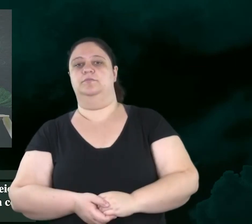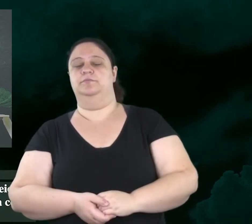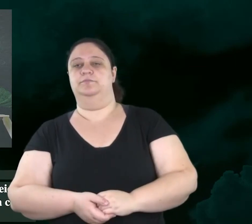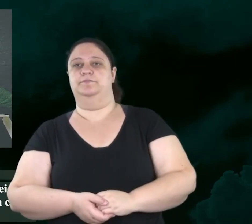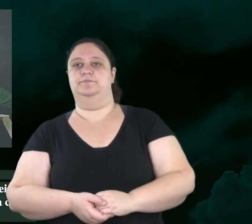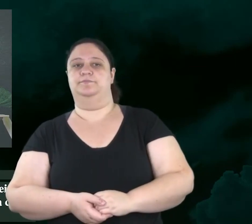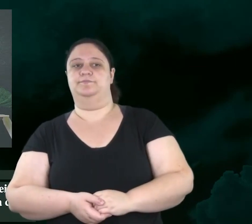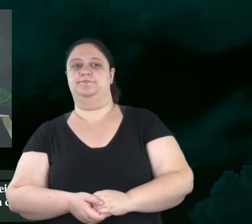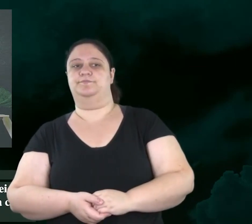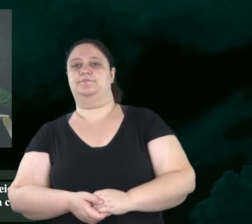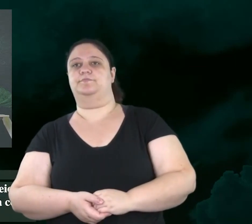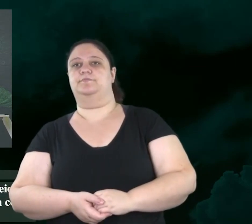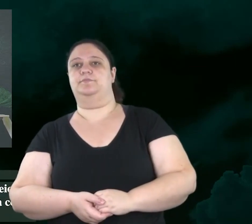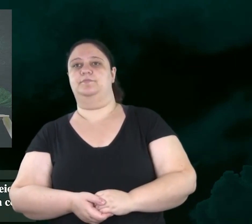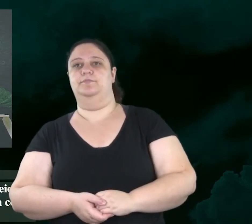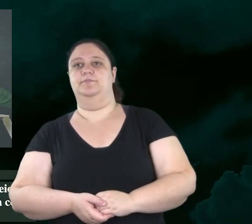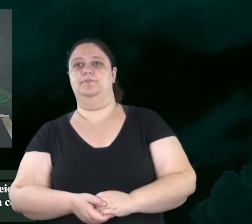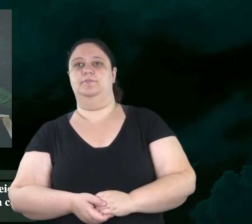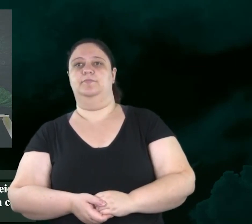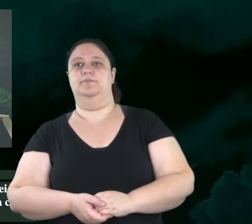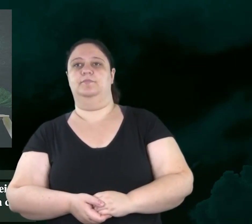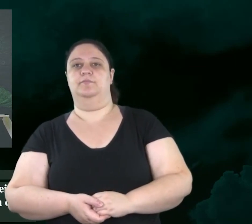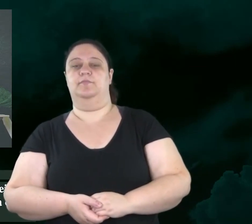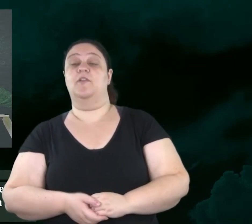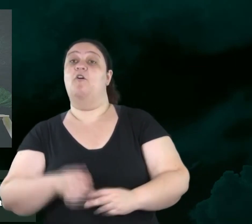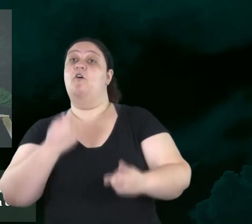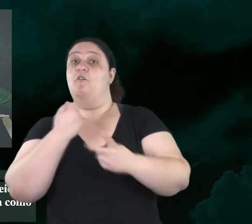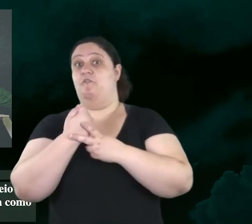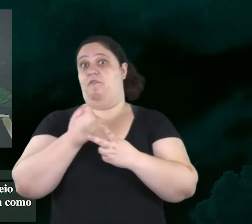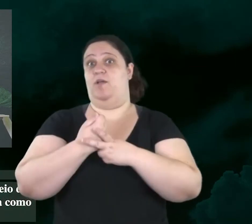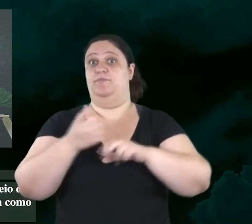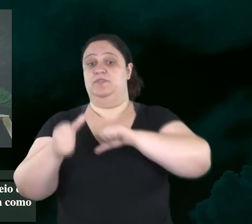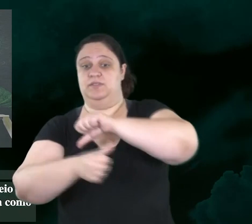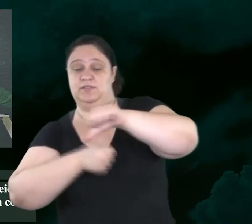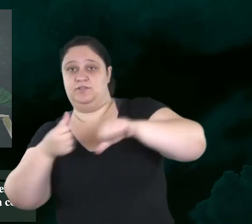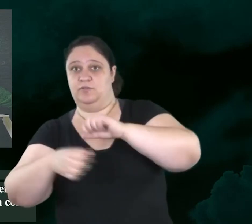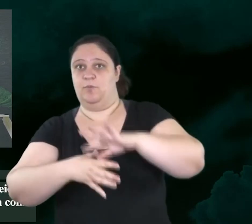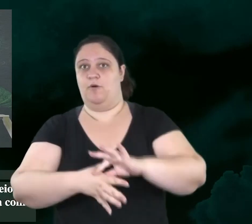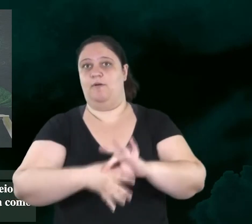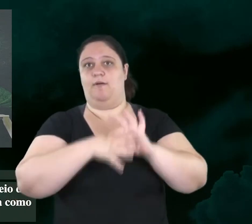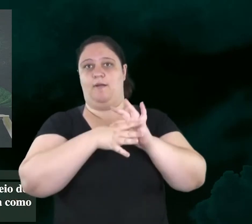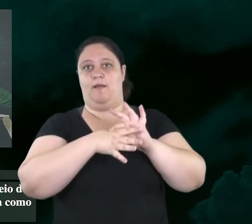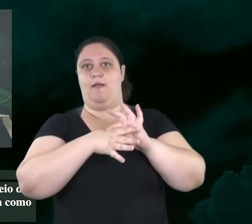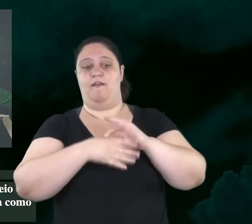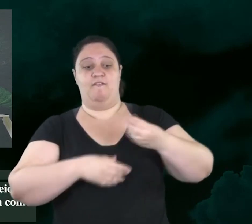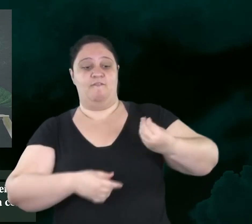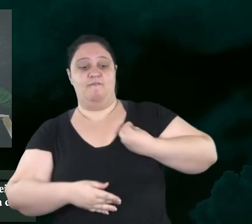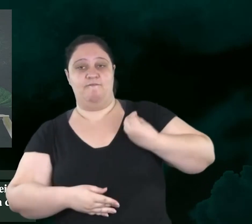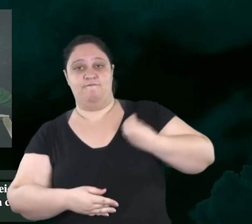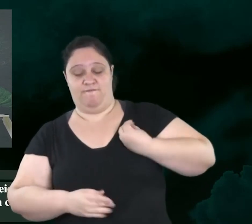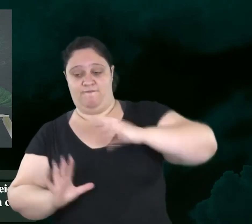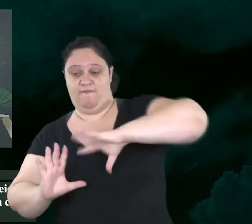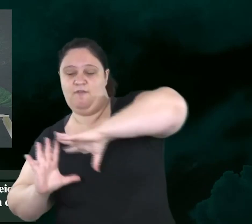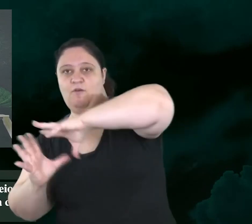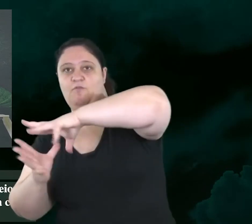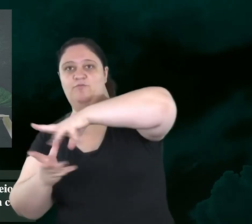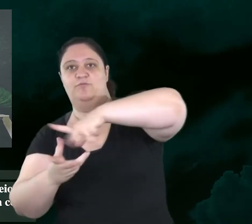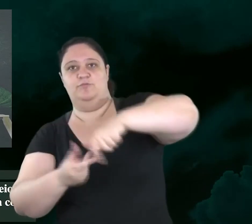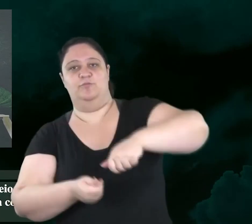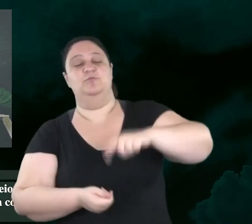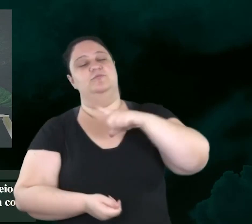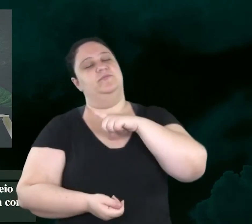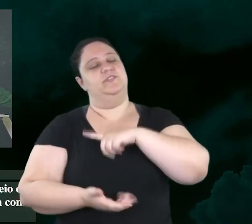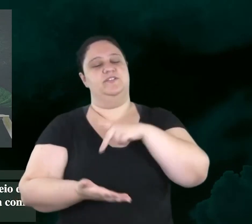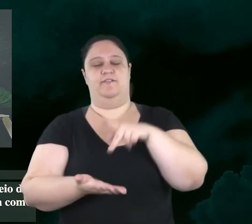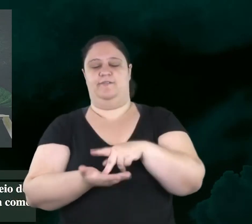E o Verbo se fez carne, e habitou entre nós, cheio de graça e de